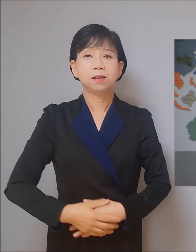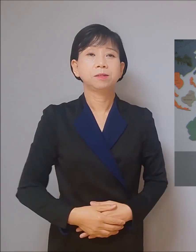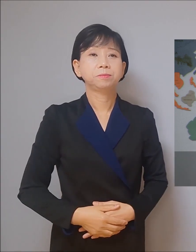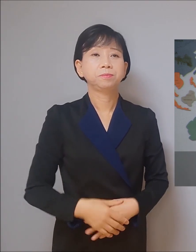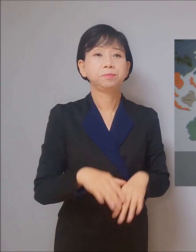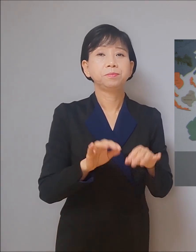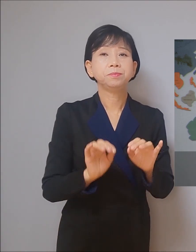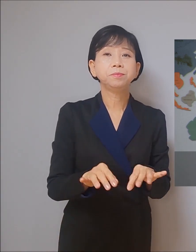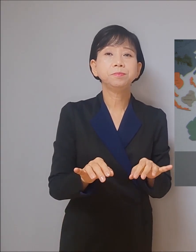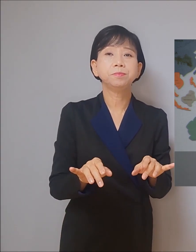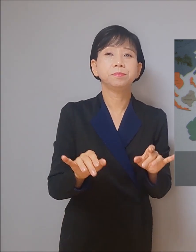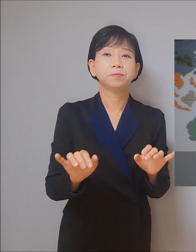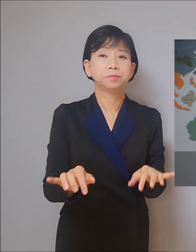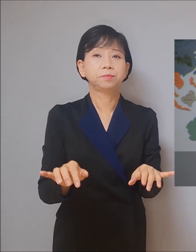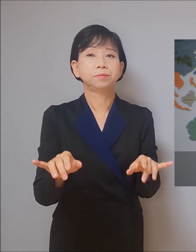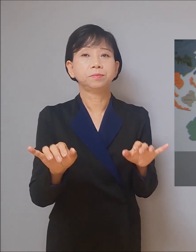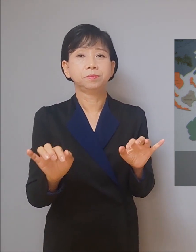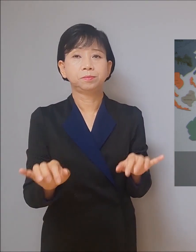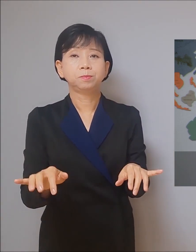사랑을 잊지 않게 하소서.